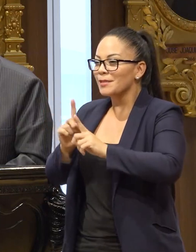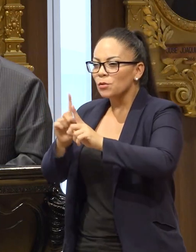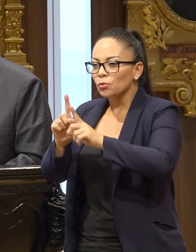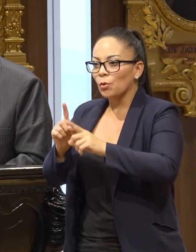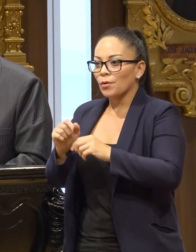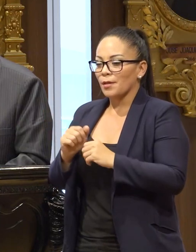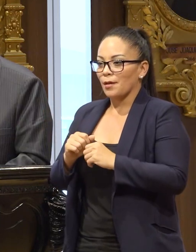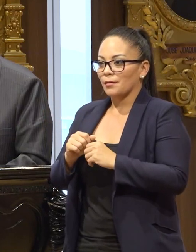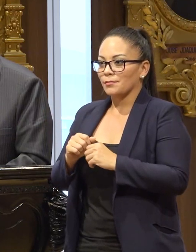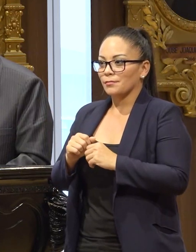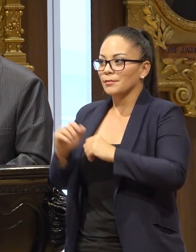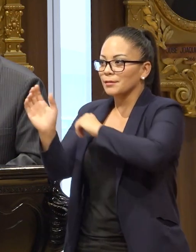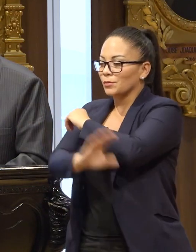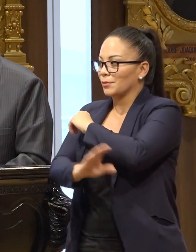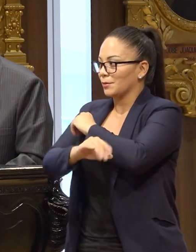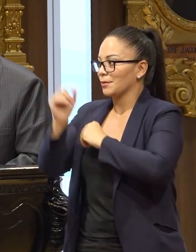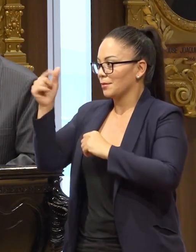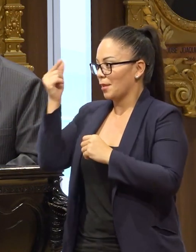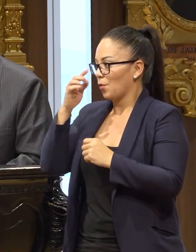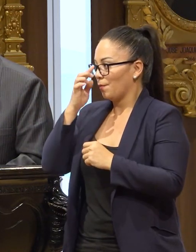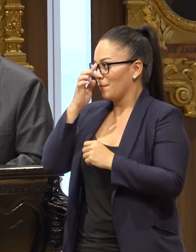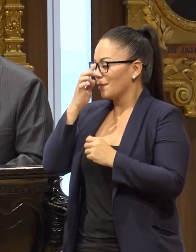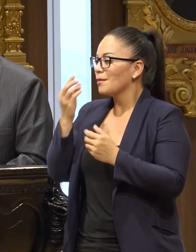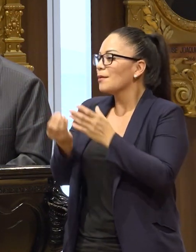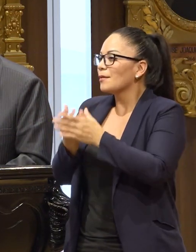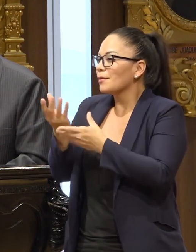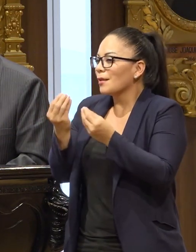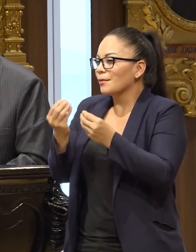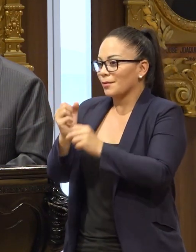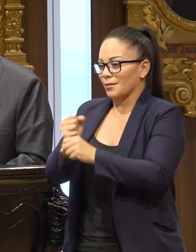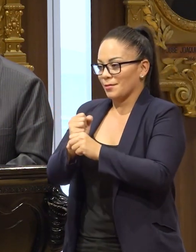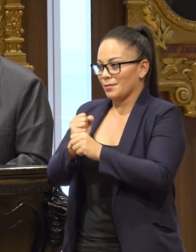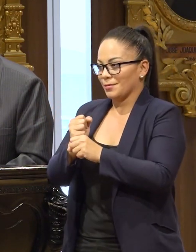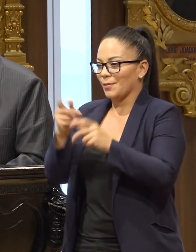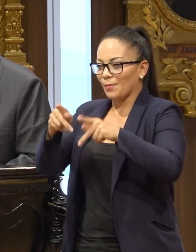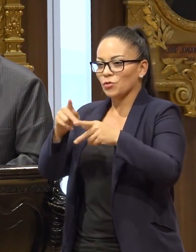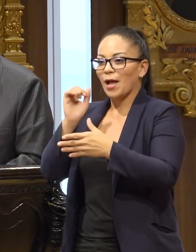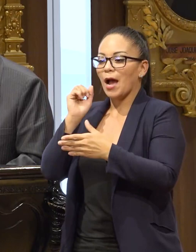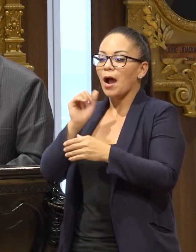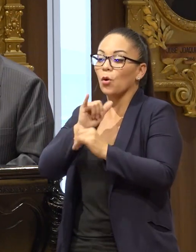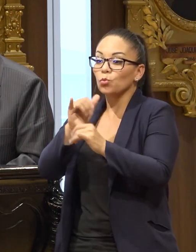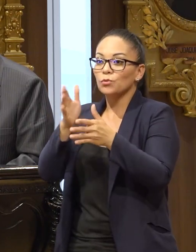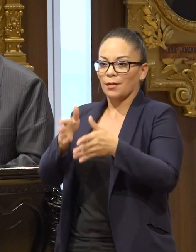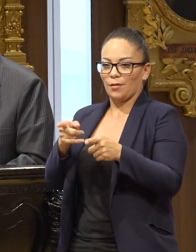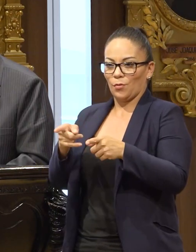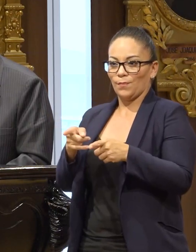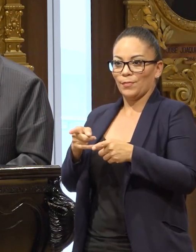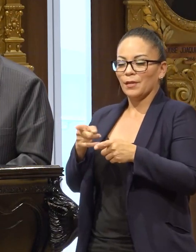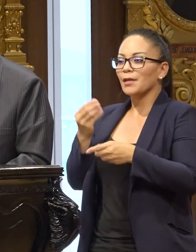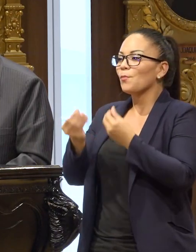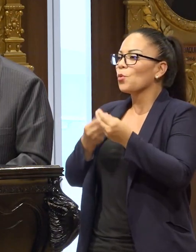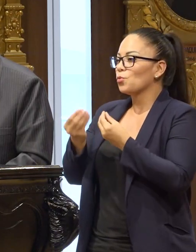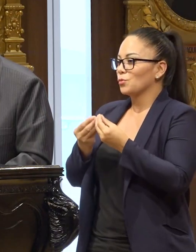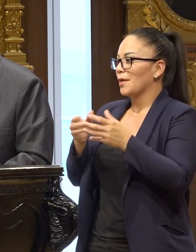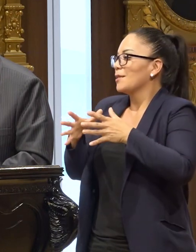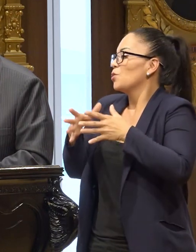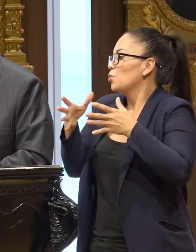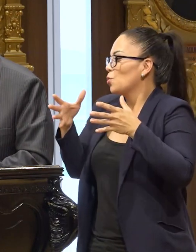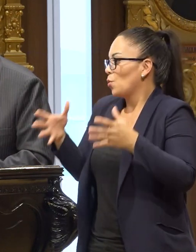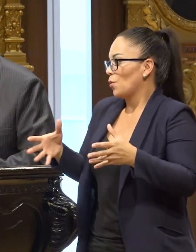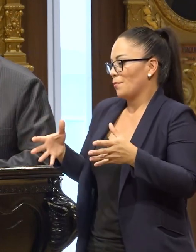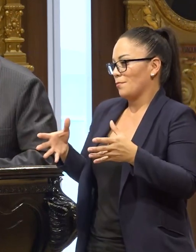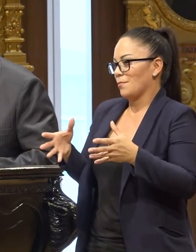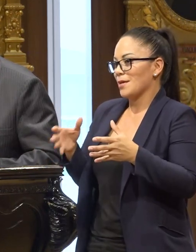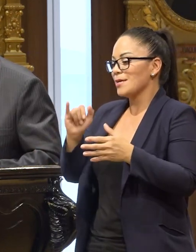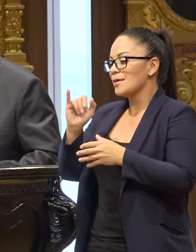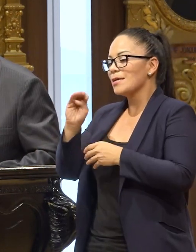Estado, que generan tantas garantías para el acusado, que termina provocando una enorme